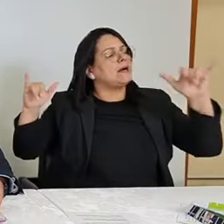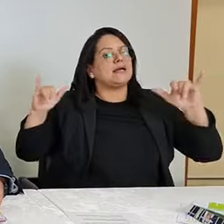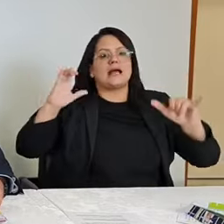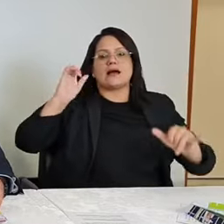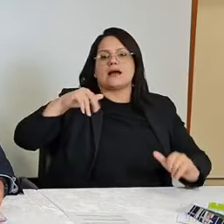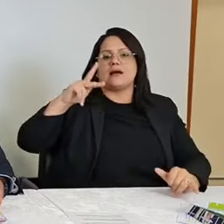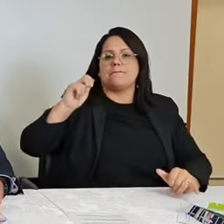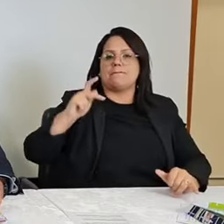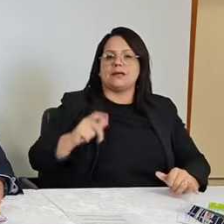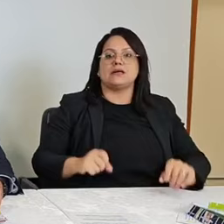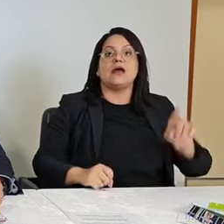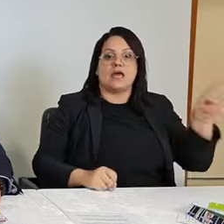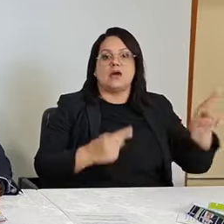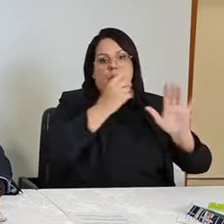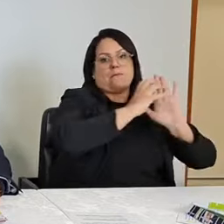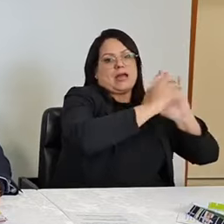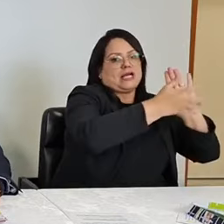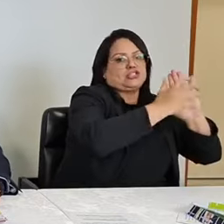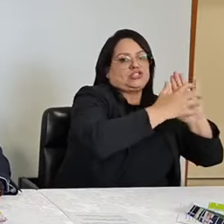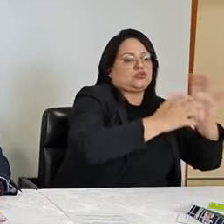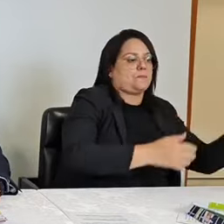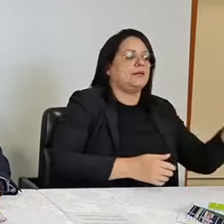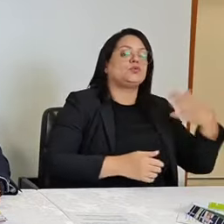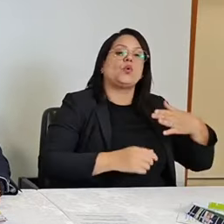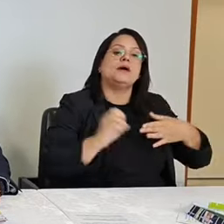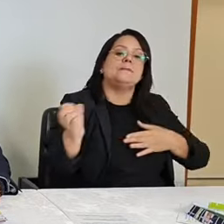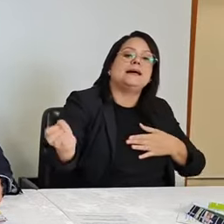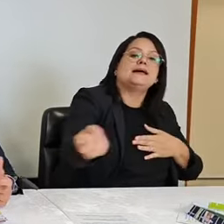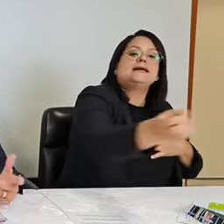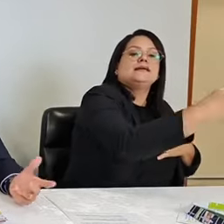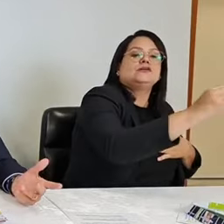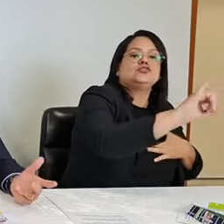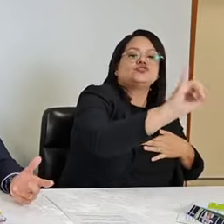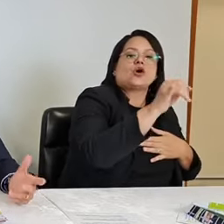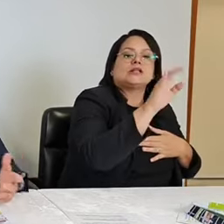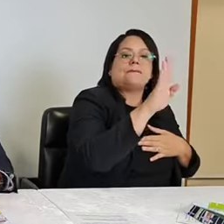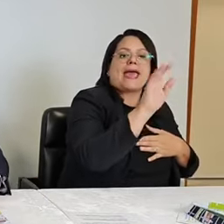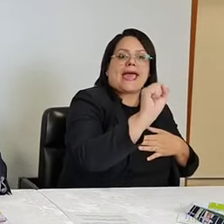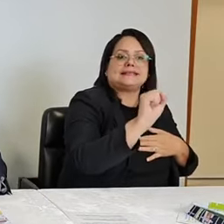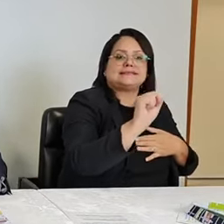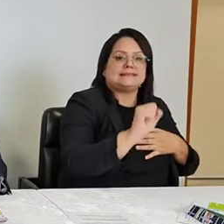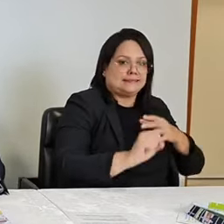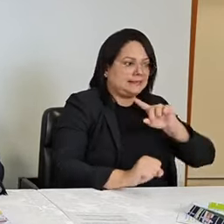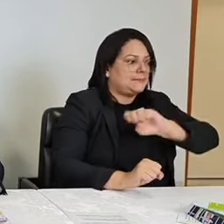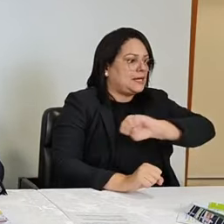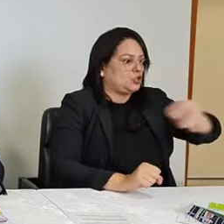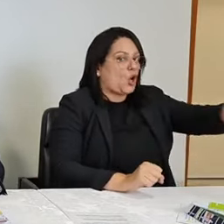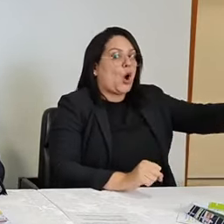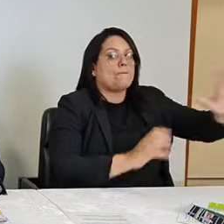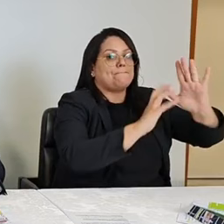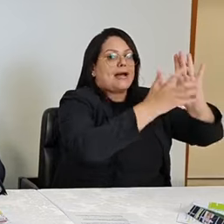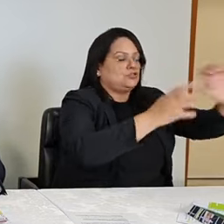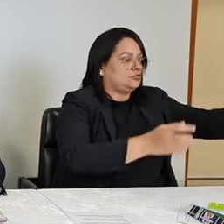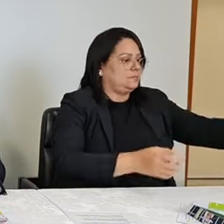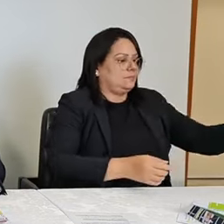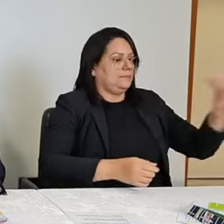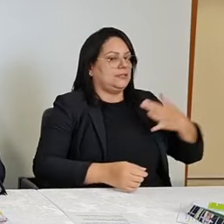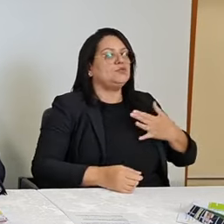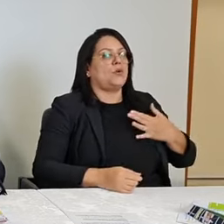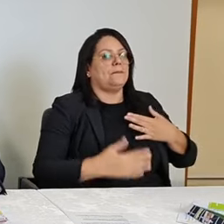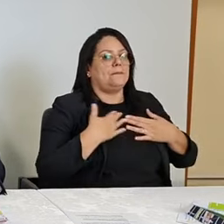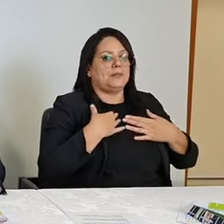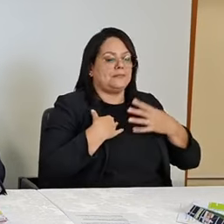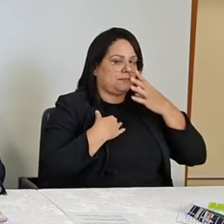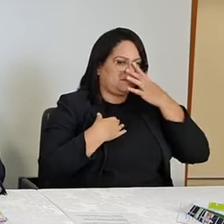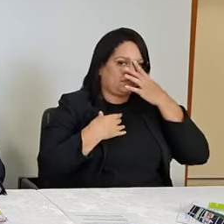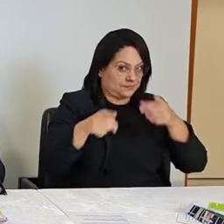dinheiro do partido, mas o doador originário era a JBS. Por coincidência, nesse ano de 2014, a JBS pegou